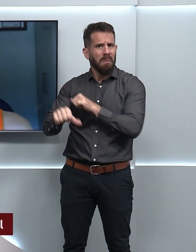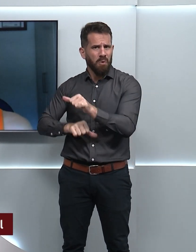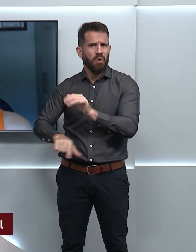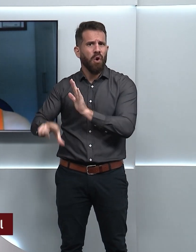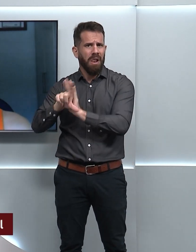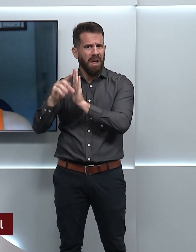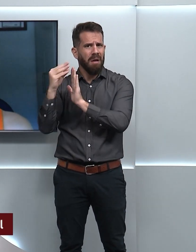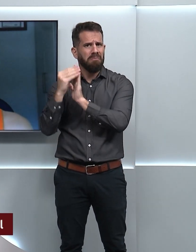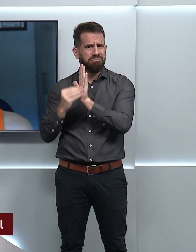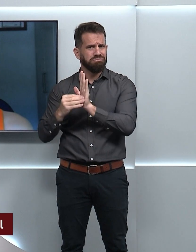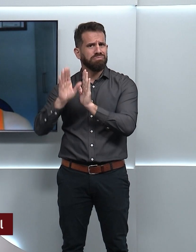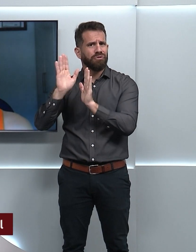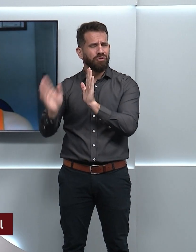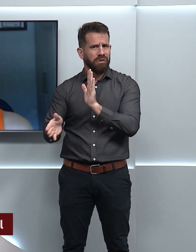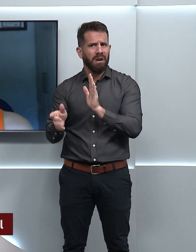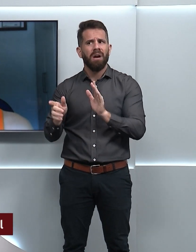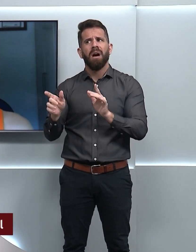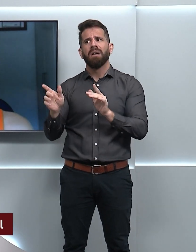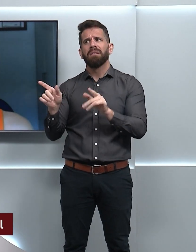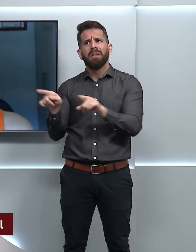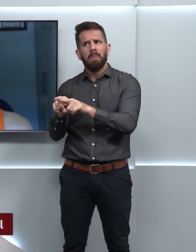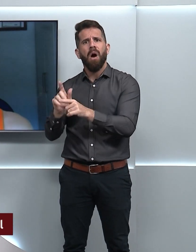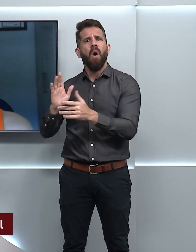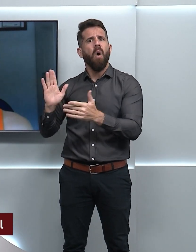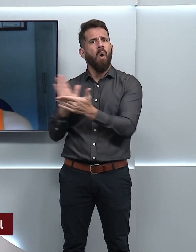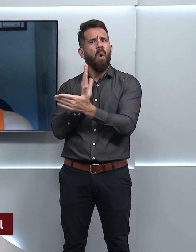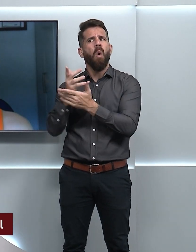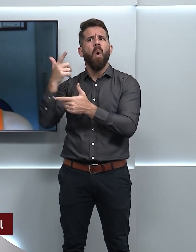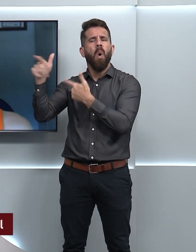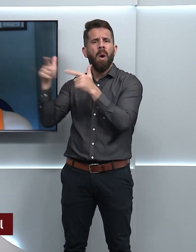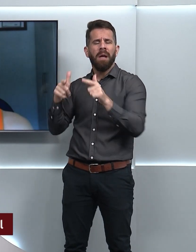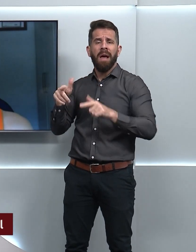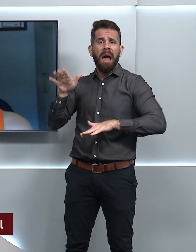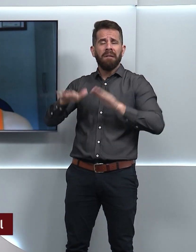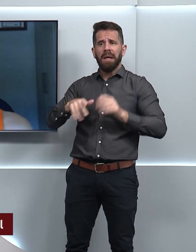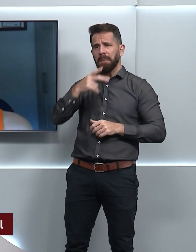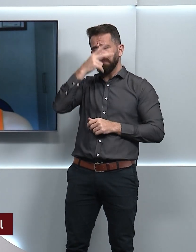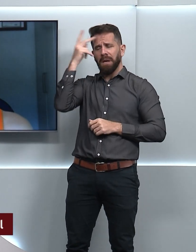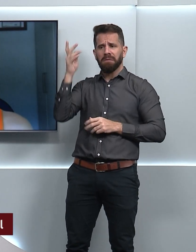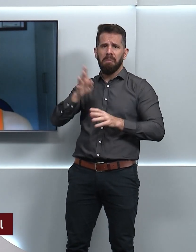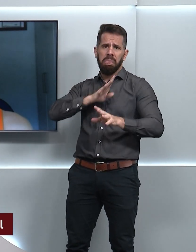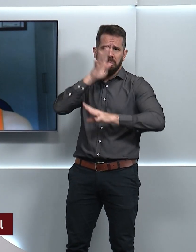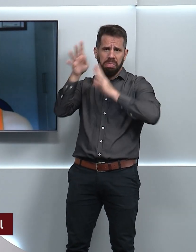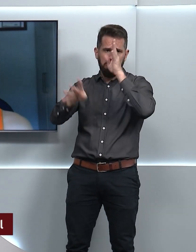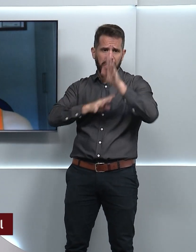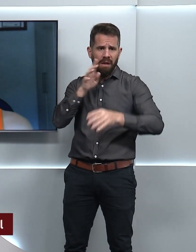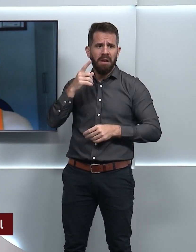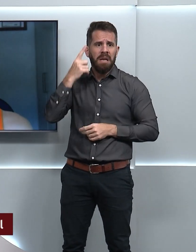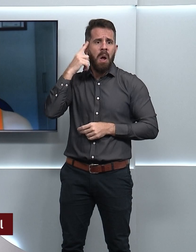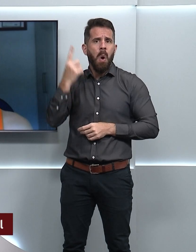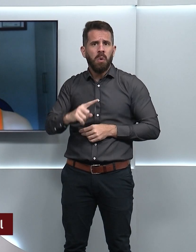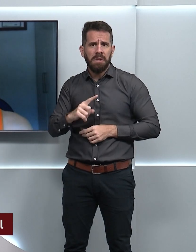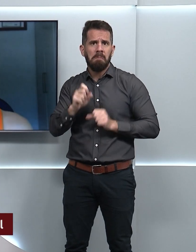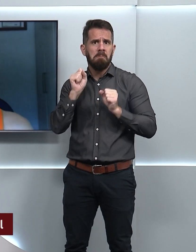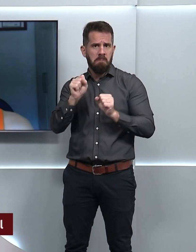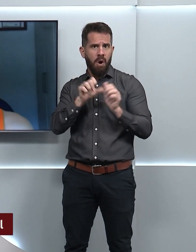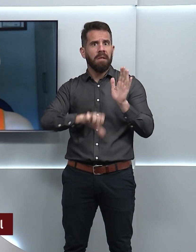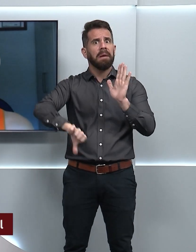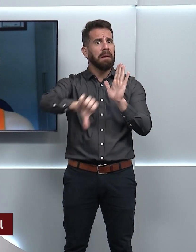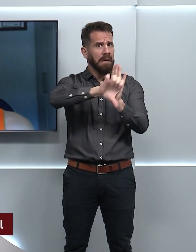várias outras coisas, ações que às vezes as pessoas fazem e nem sabem que podem ser enquadradas em alguns delitos,